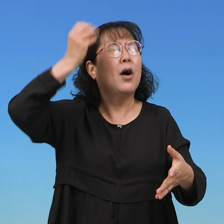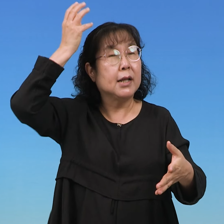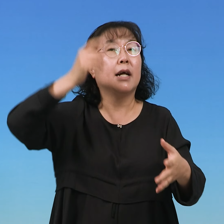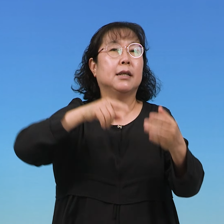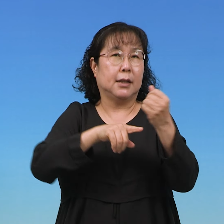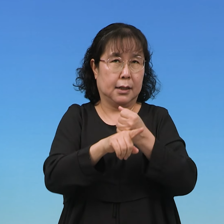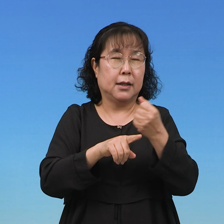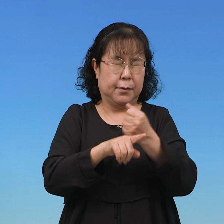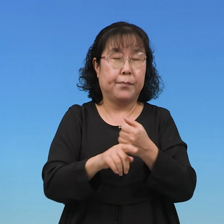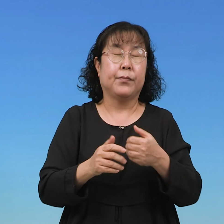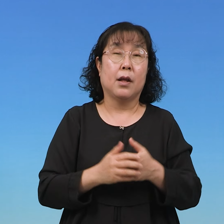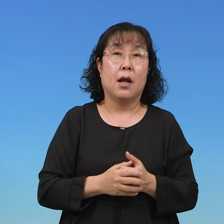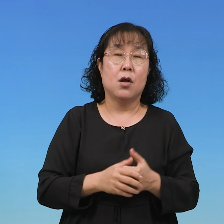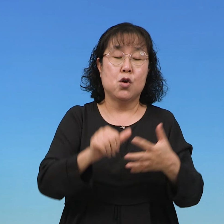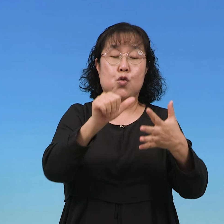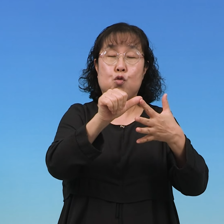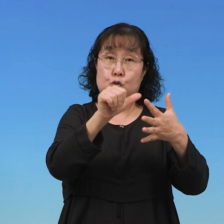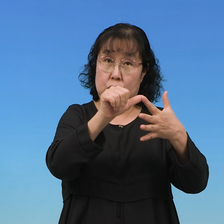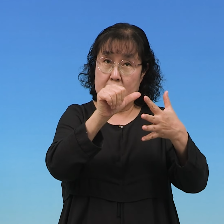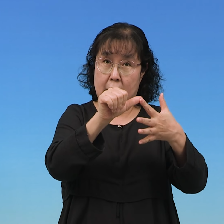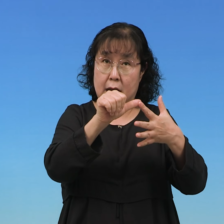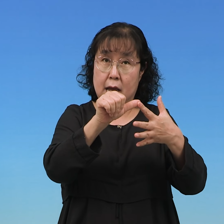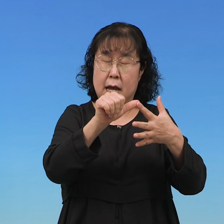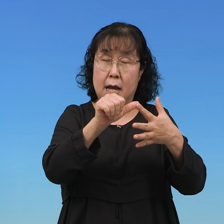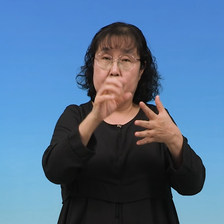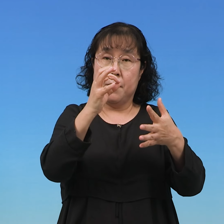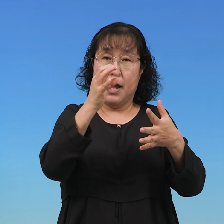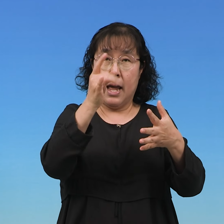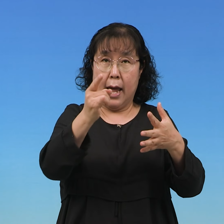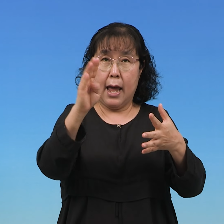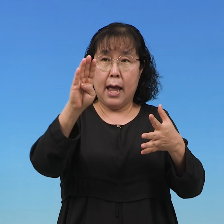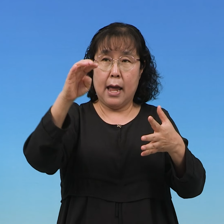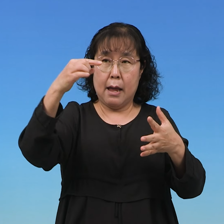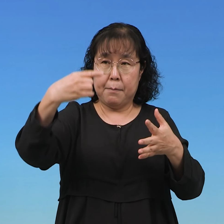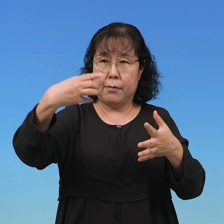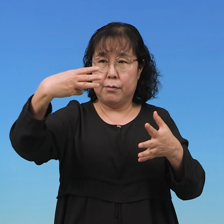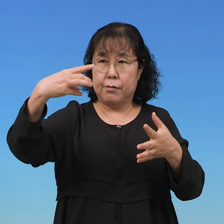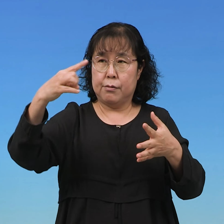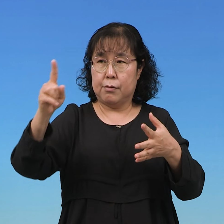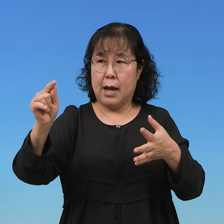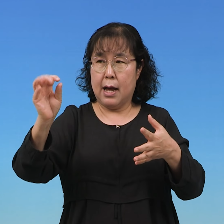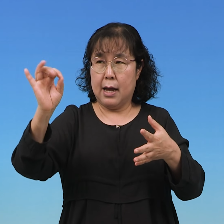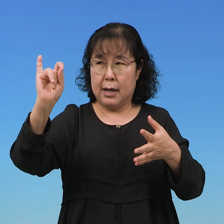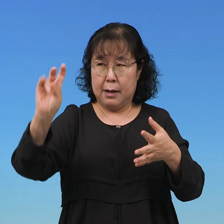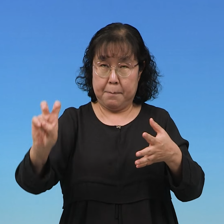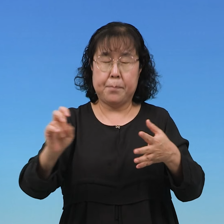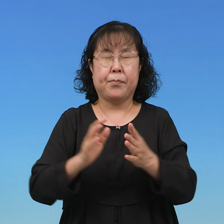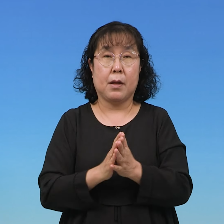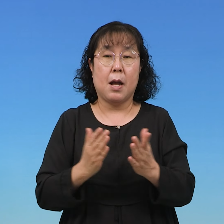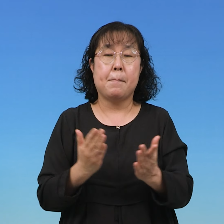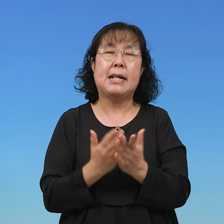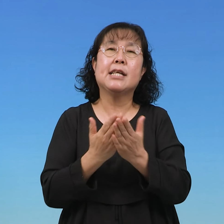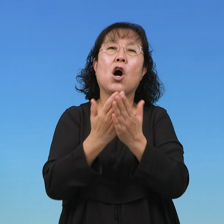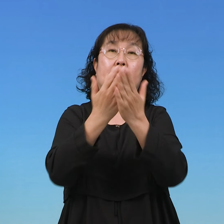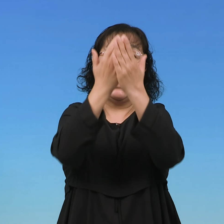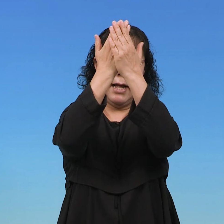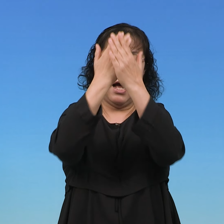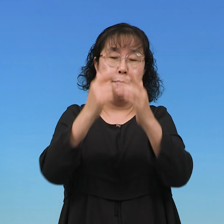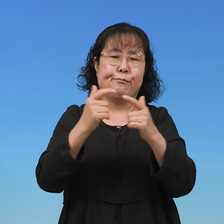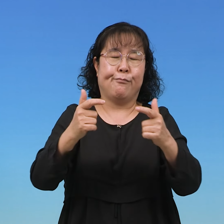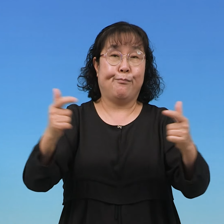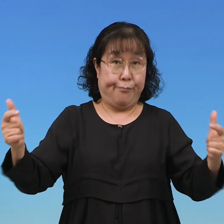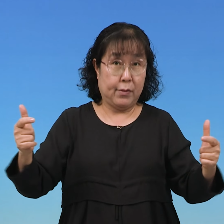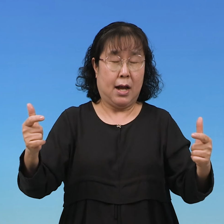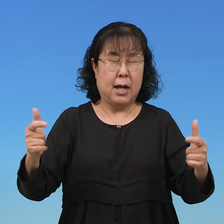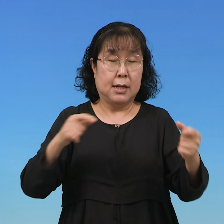지었어요. 잊어버린다. 그 다음에 둘째 아들 이름이 에브라임인데 에브라임은 번성하다